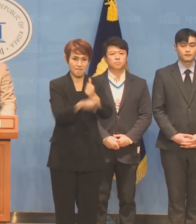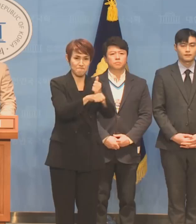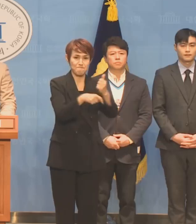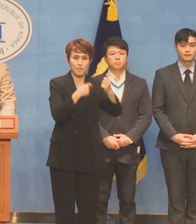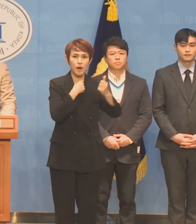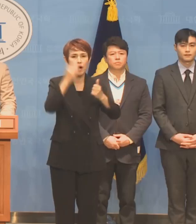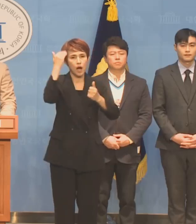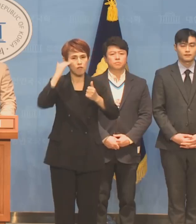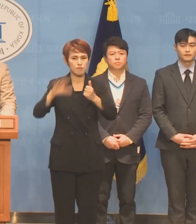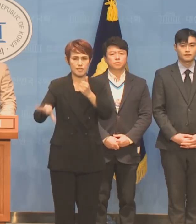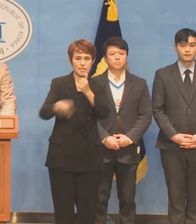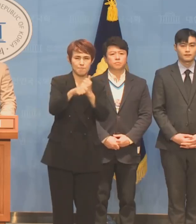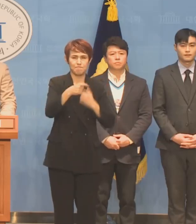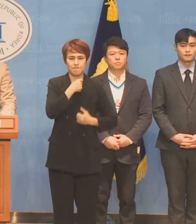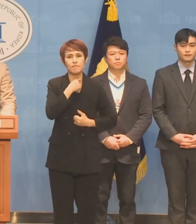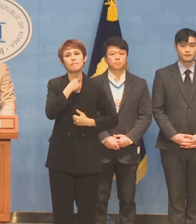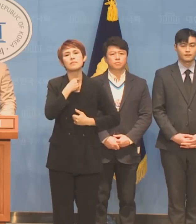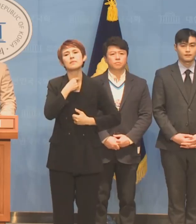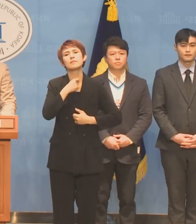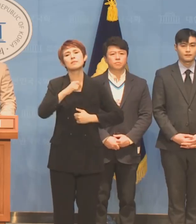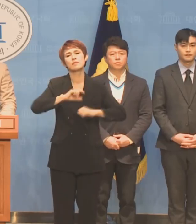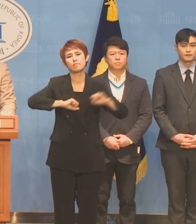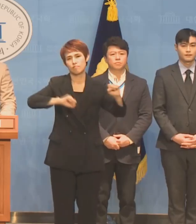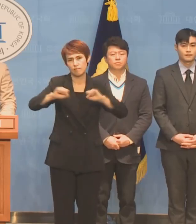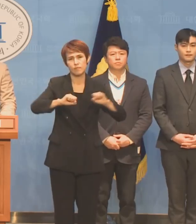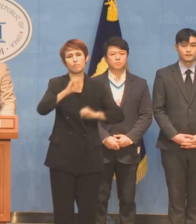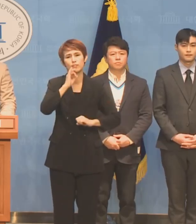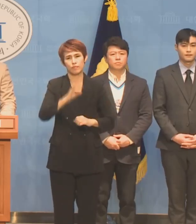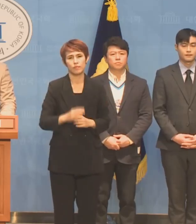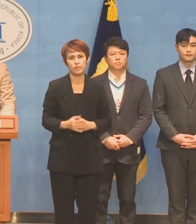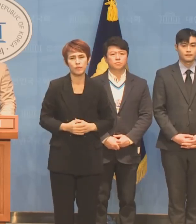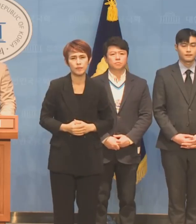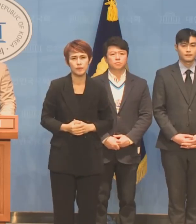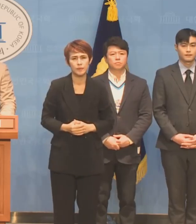대한민국을 전복하려는 광란의 칼춤을 추고 있을 뿐입니다.